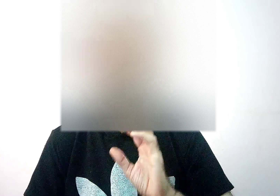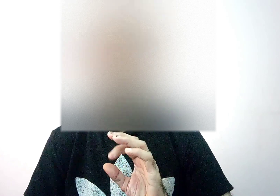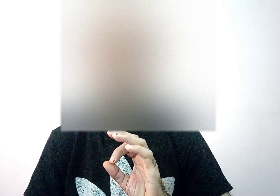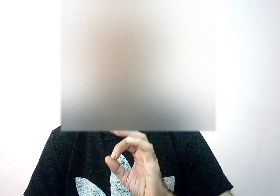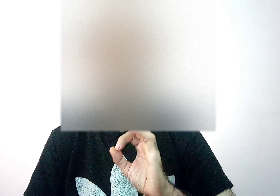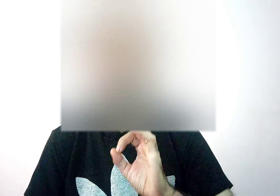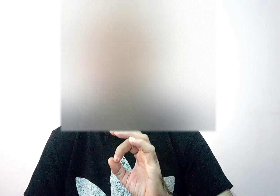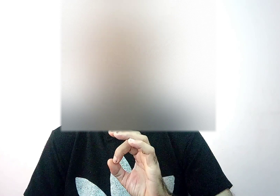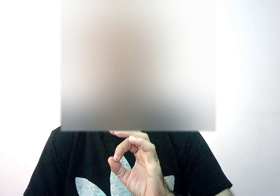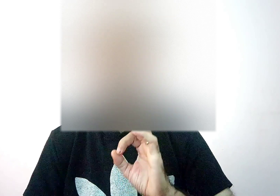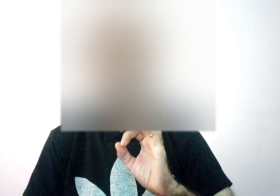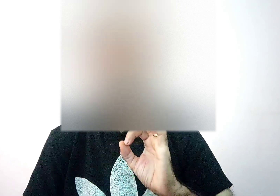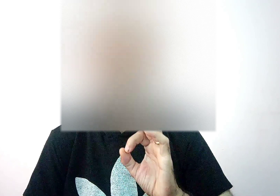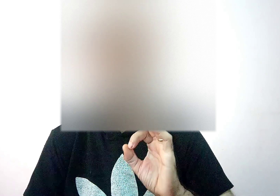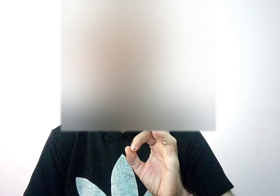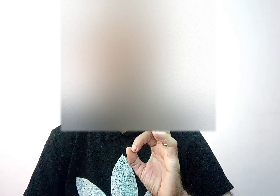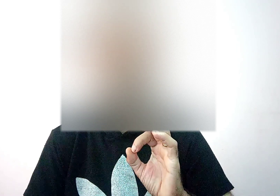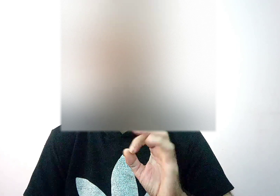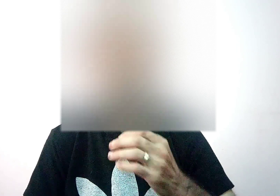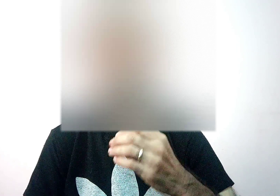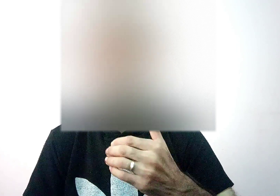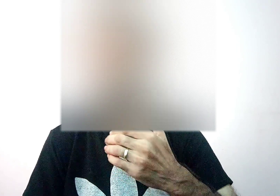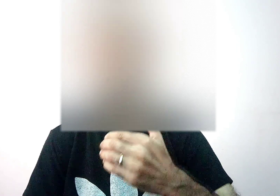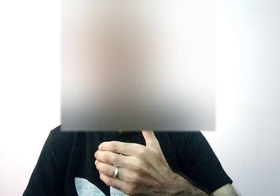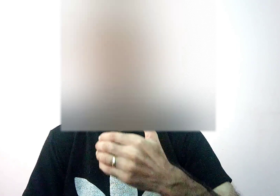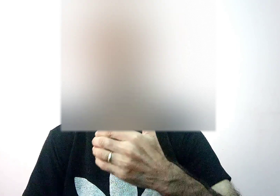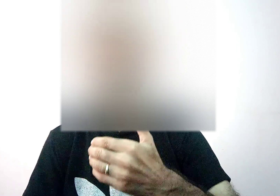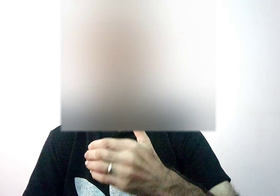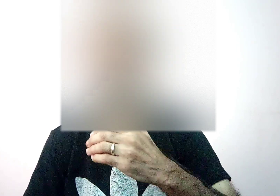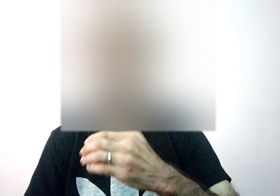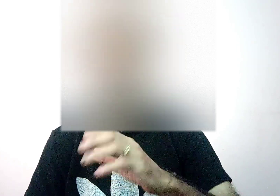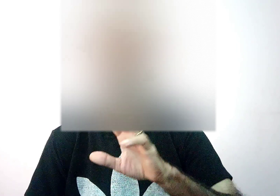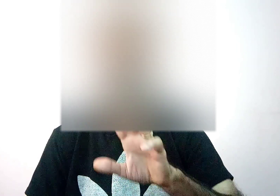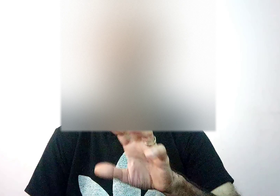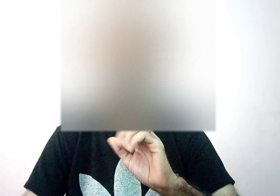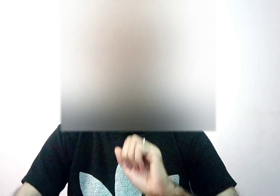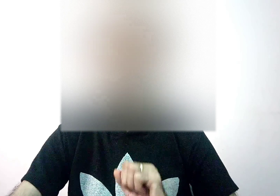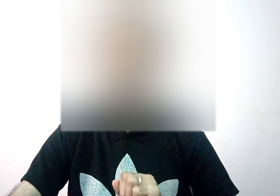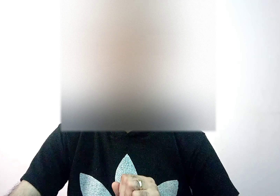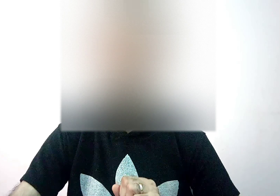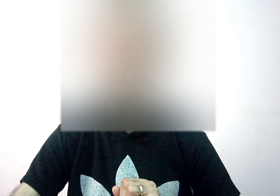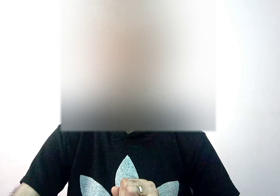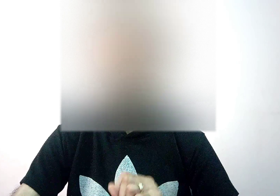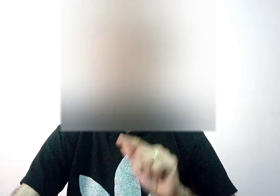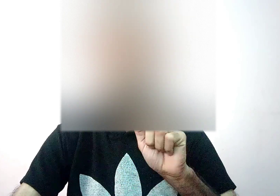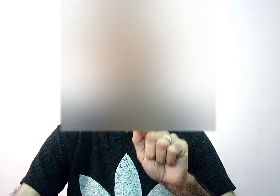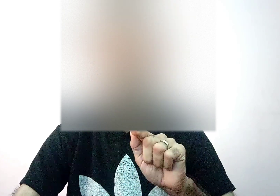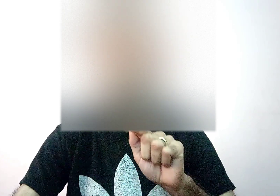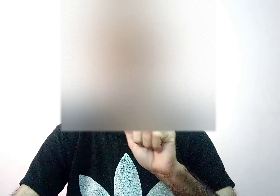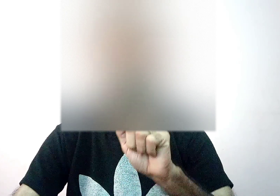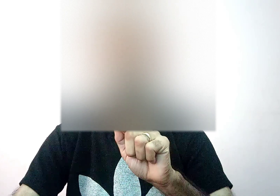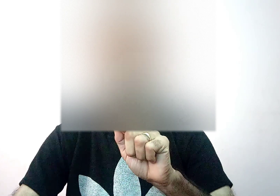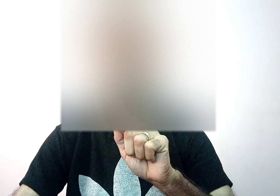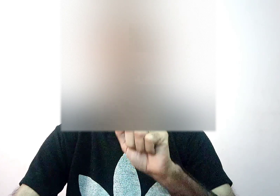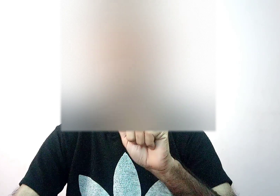تحت مظله الاتحاد الافريقي، بصفه ان هو داخل الوسيط الاخير في مفاوضات سد النهضه. يعني لغايه دلوقتي الحكومه